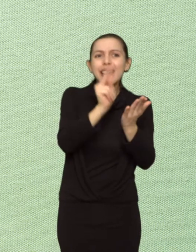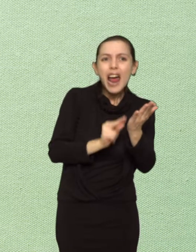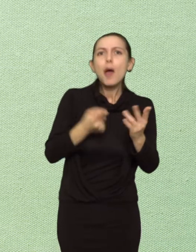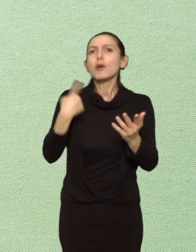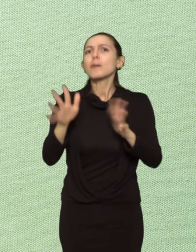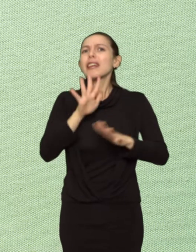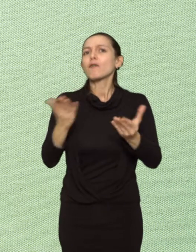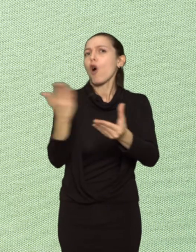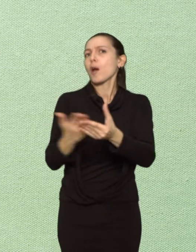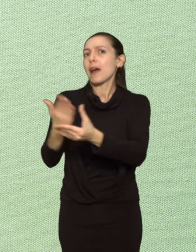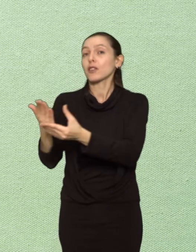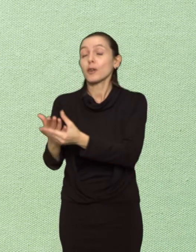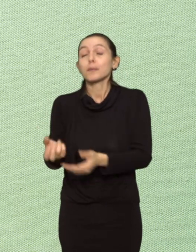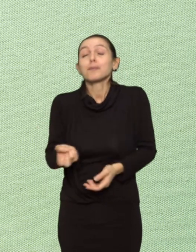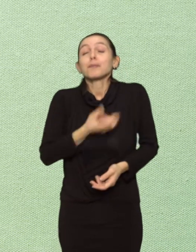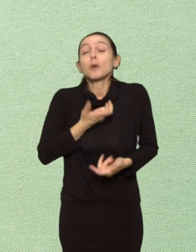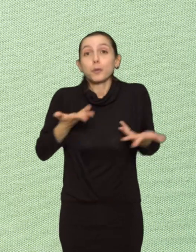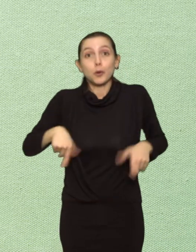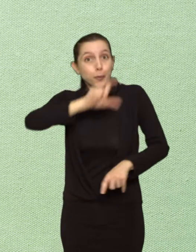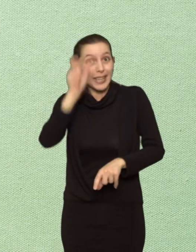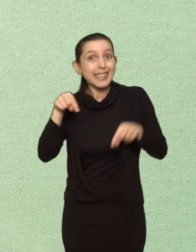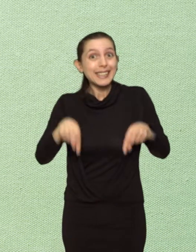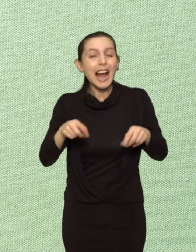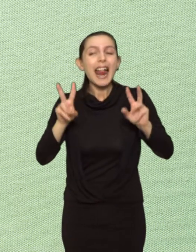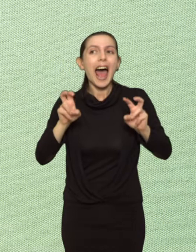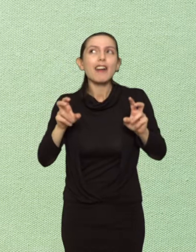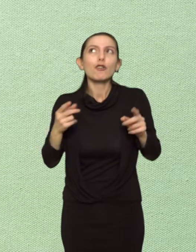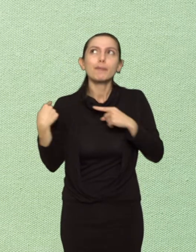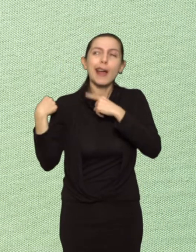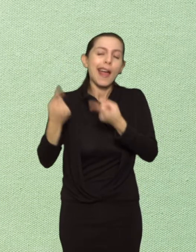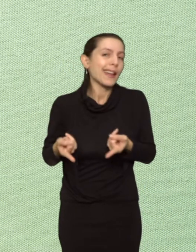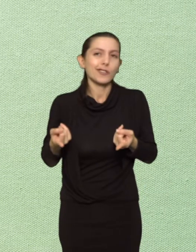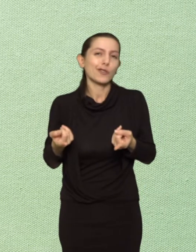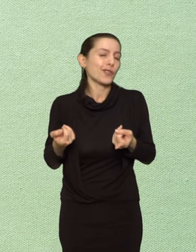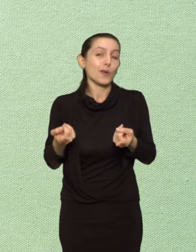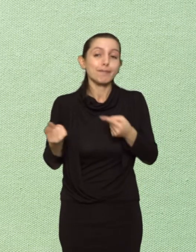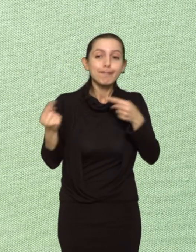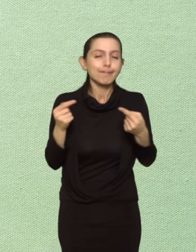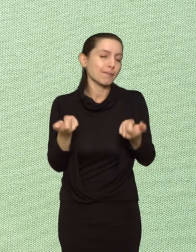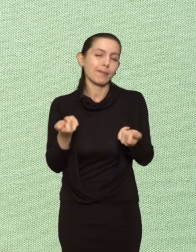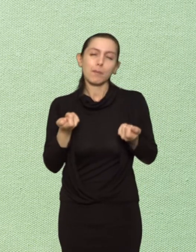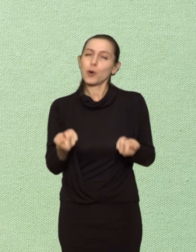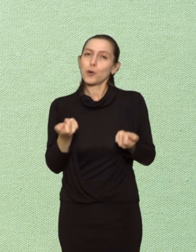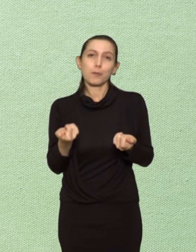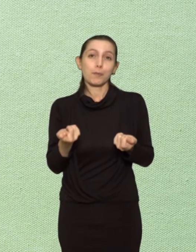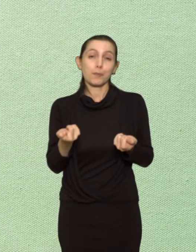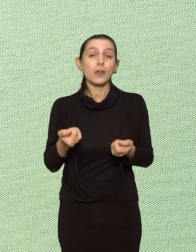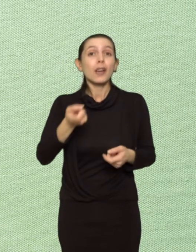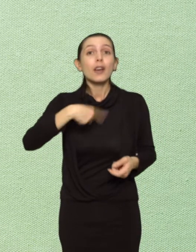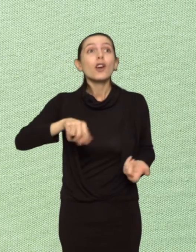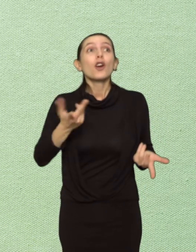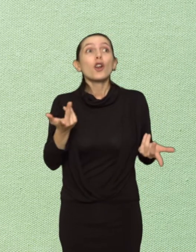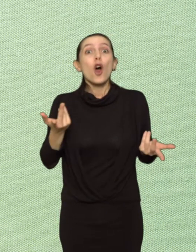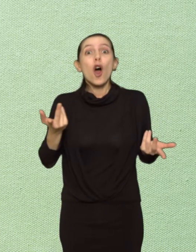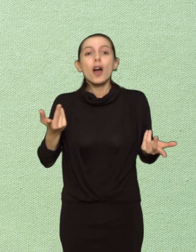informazioni. Purtroppo in Italia il tema è ancora pochissimo trattato. Noi abbiamo